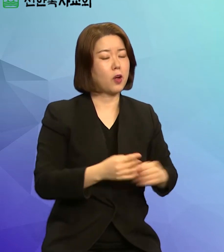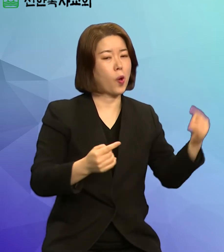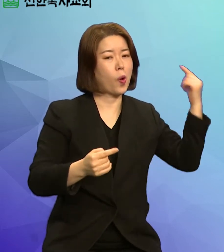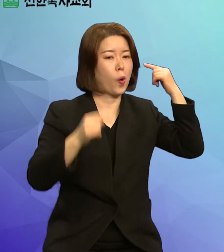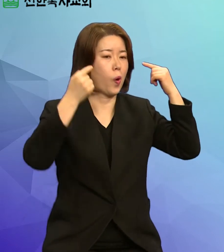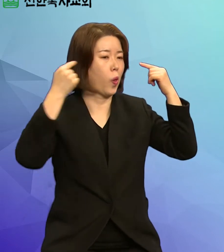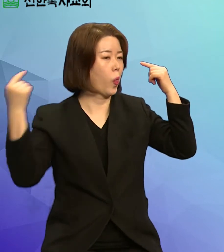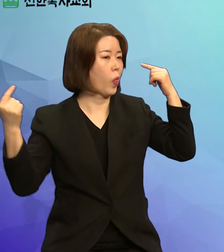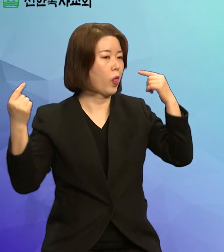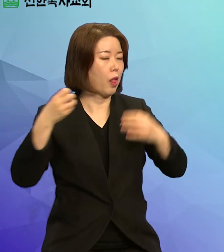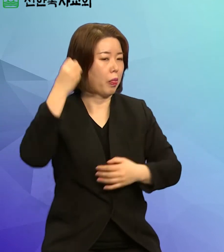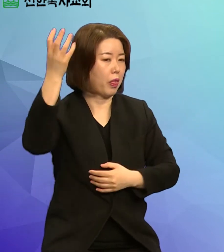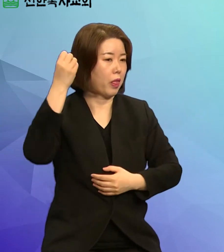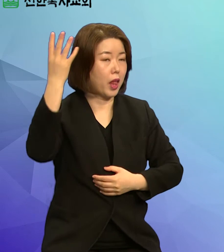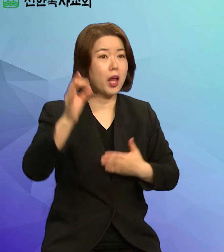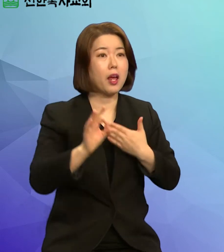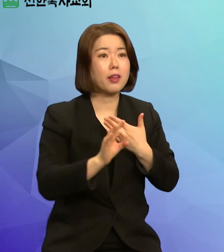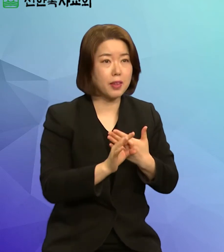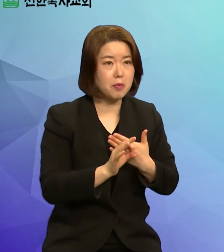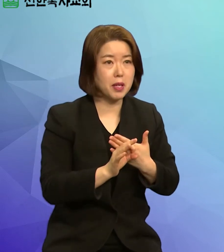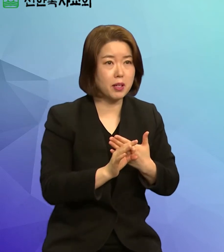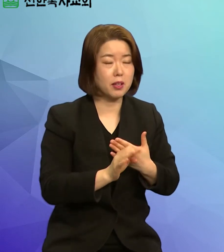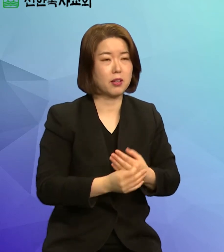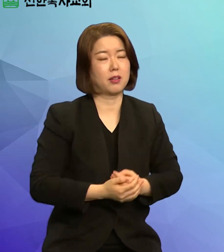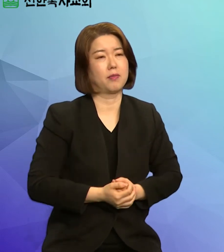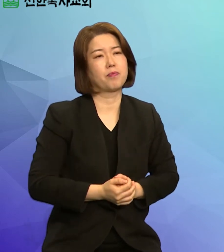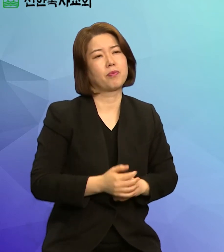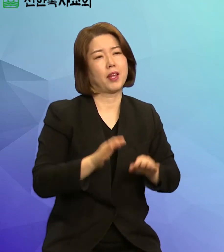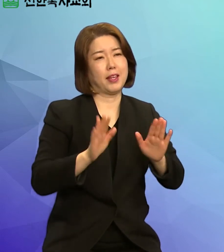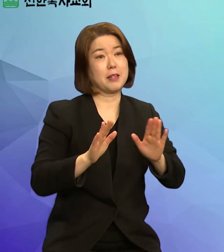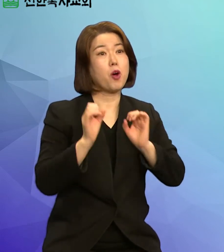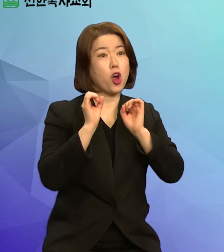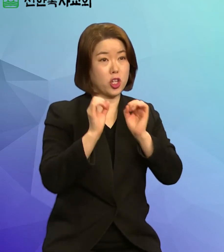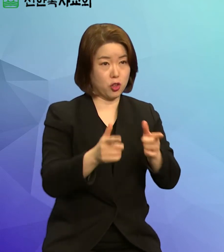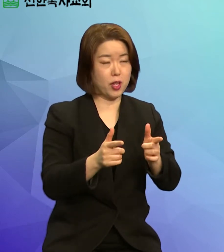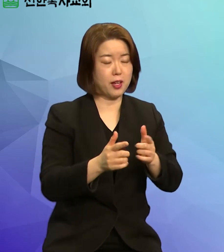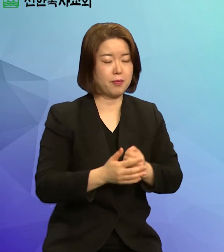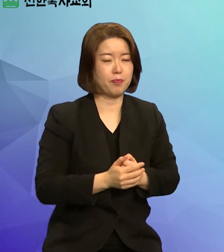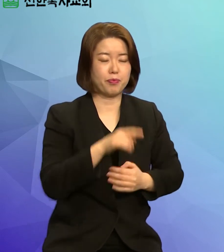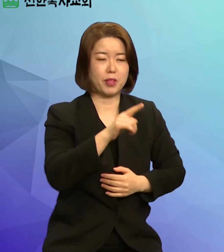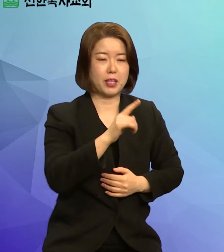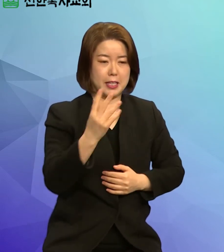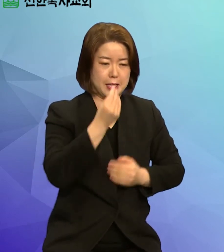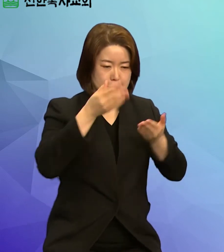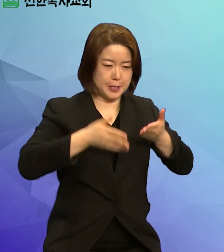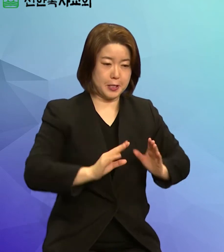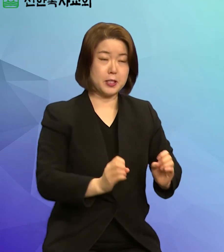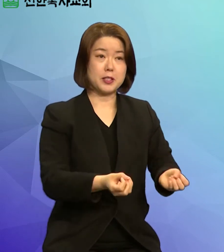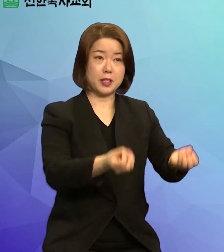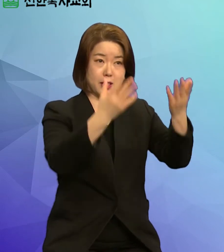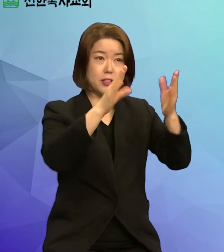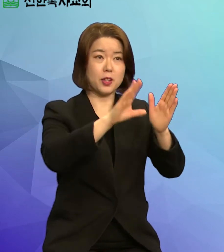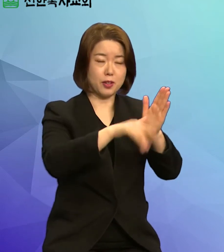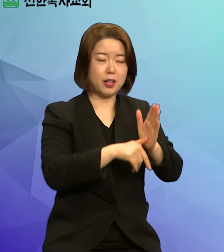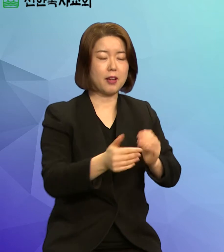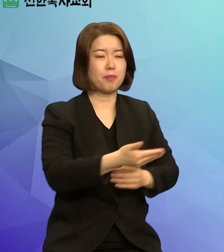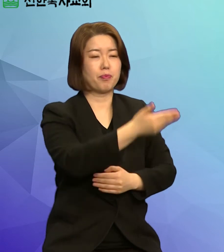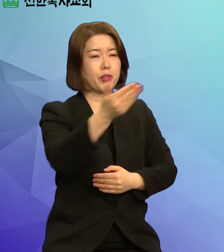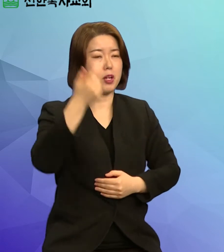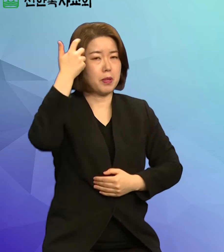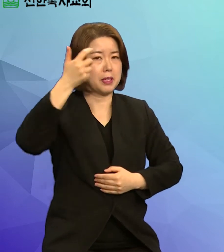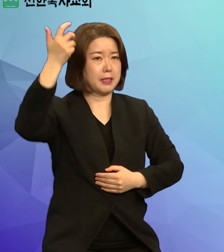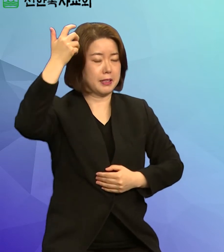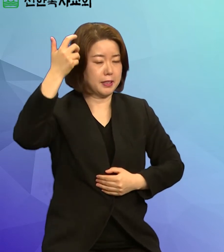스쳐져 지나버렸다면 이번 기회에 이 성탄절에 여러분의 영적인